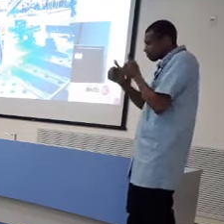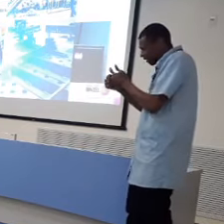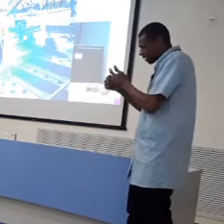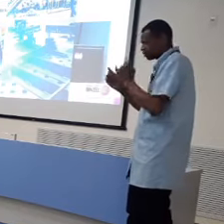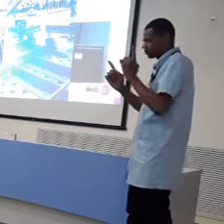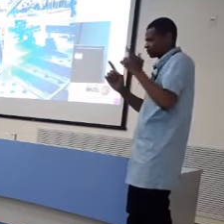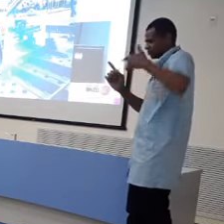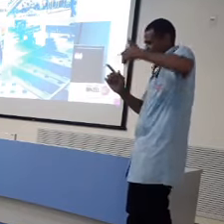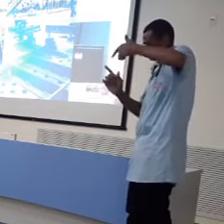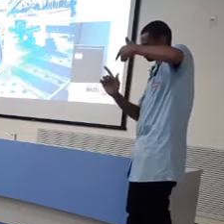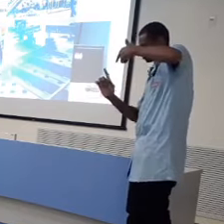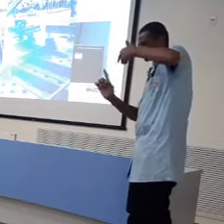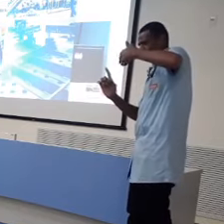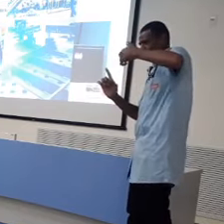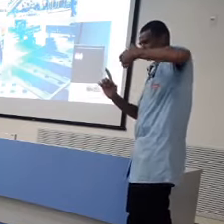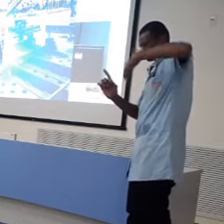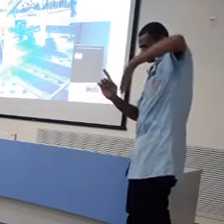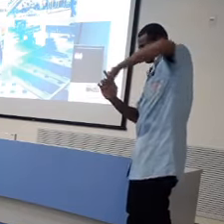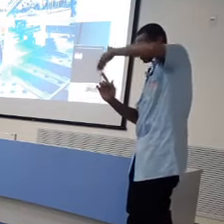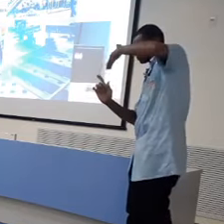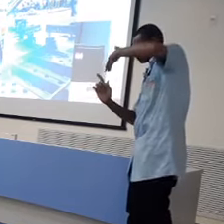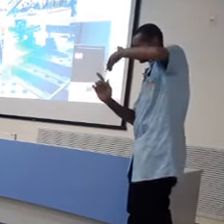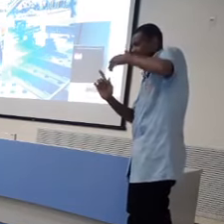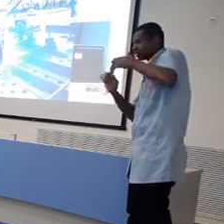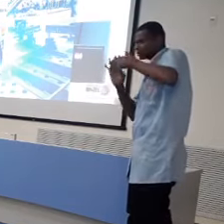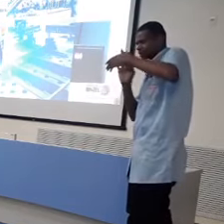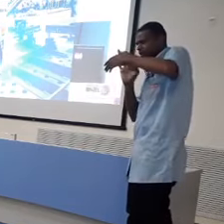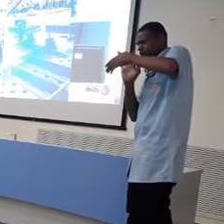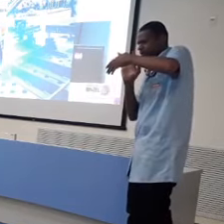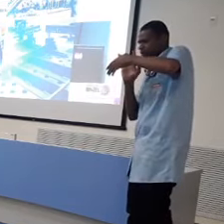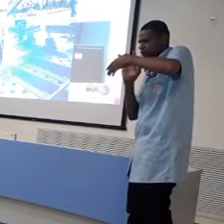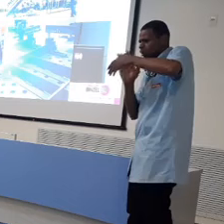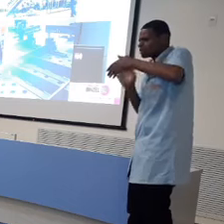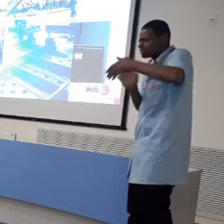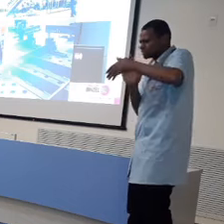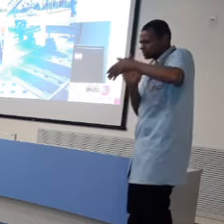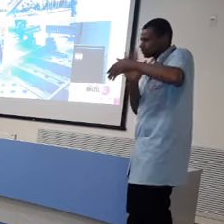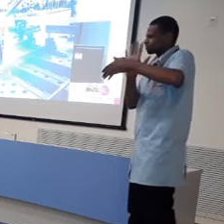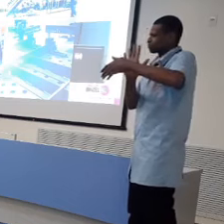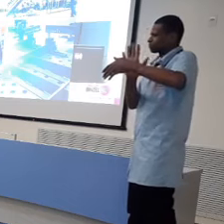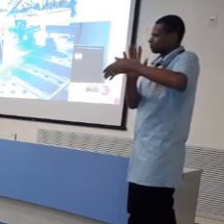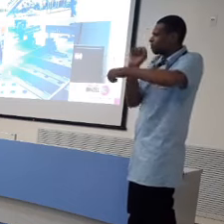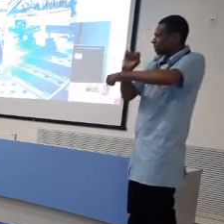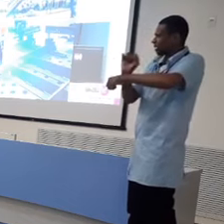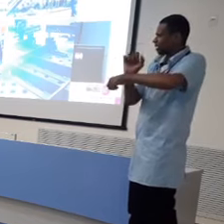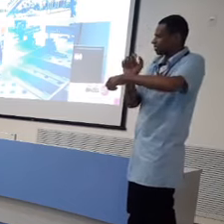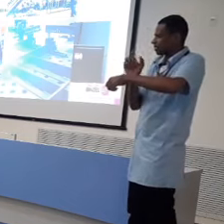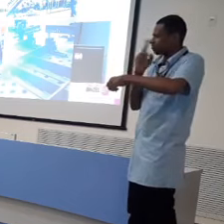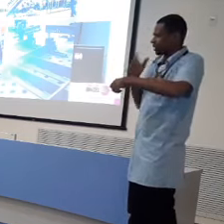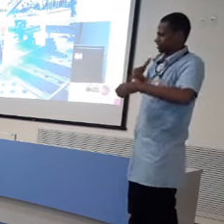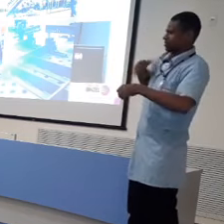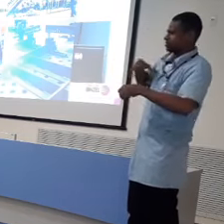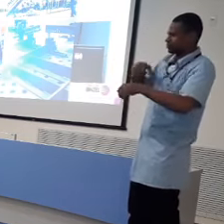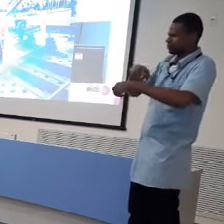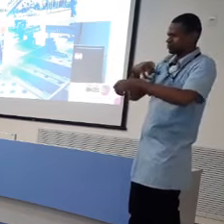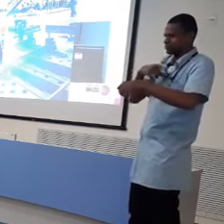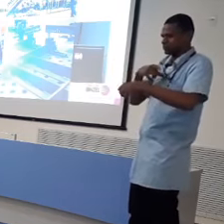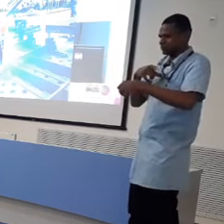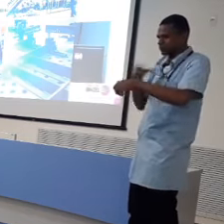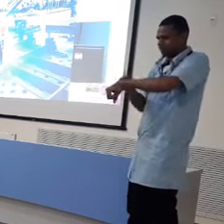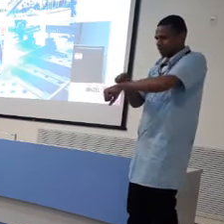quê? Qualquer movimento, toque, batida que tiver nele, o robô ele para. Ele sente alguma coisa